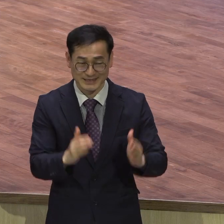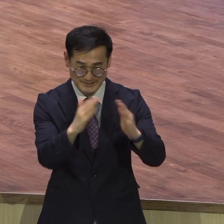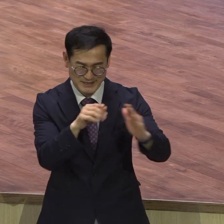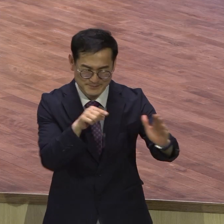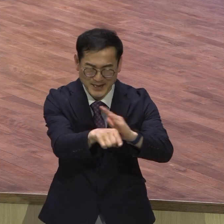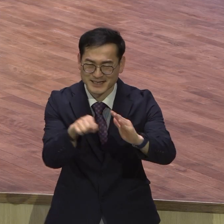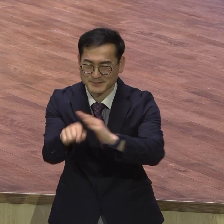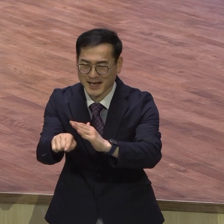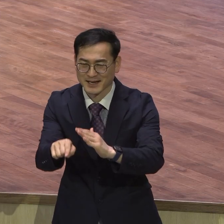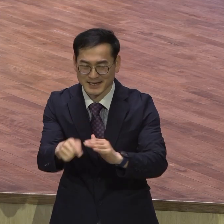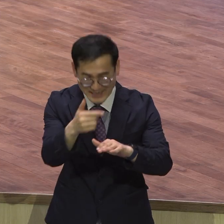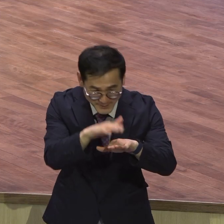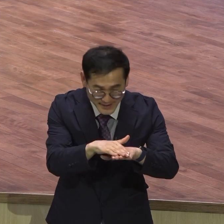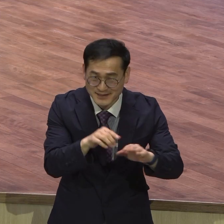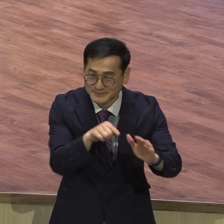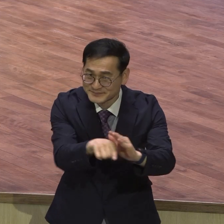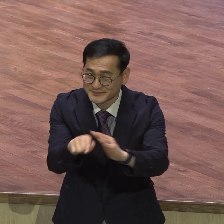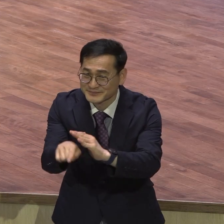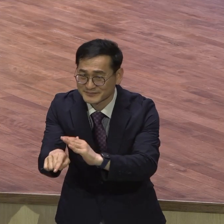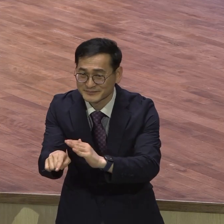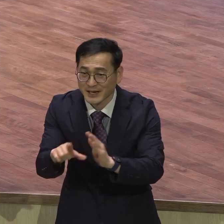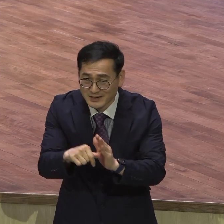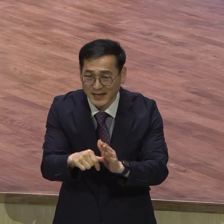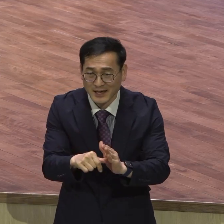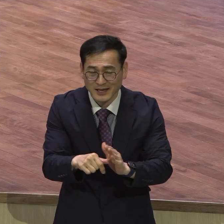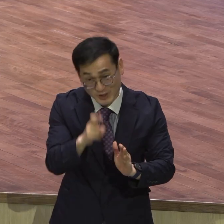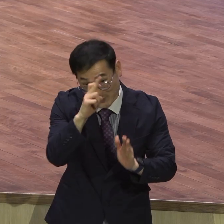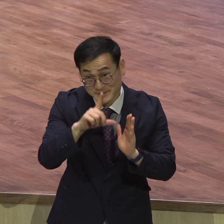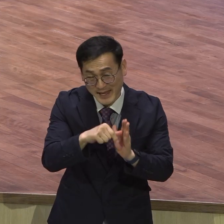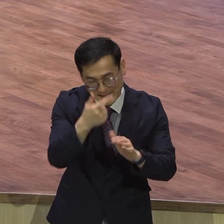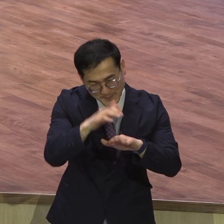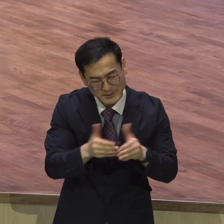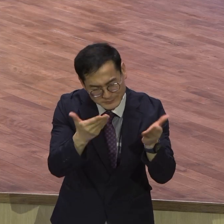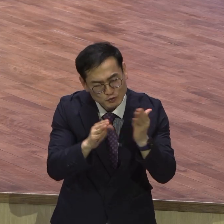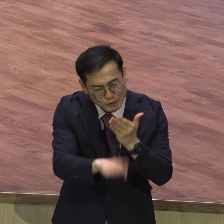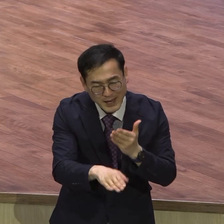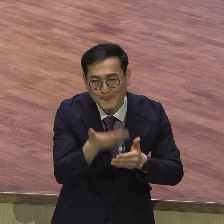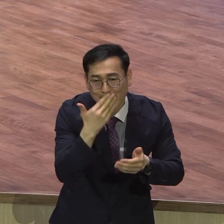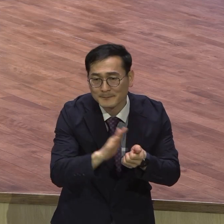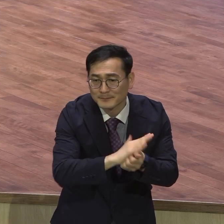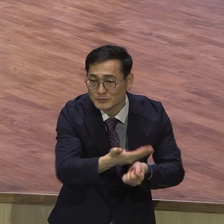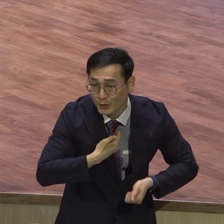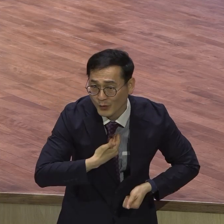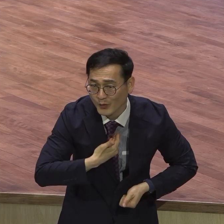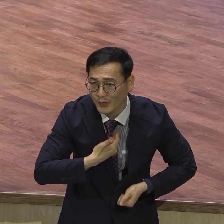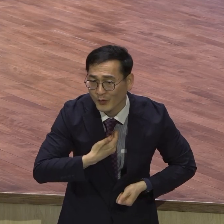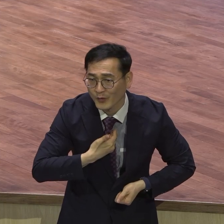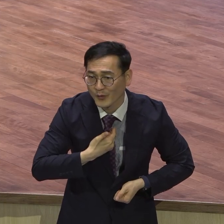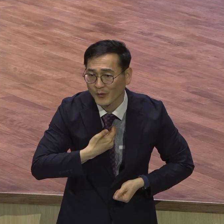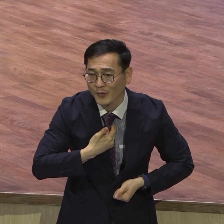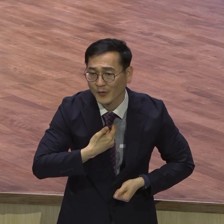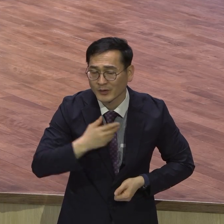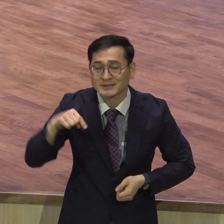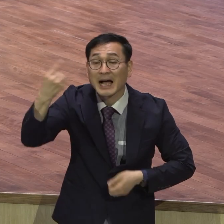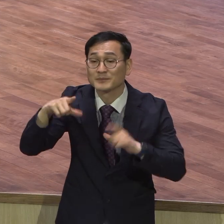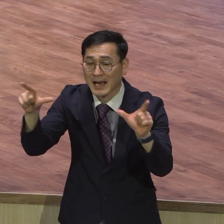점심때가 되면 실사 대접을 하잖아요. 어느 집에서 하면 그러면 그 다음 날 또